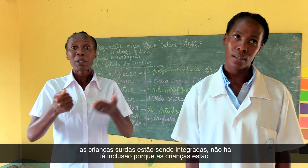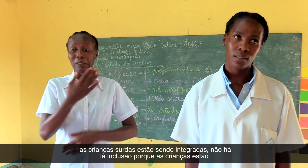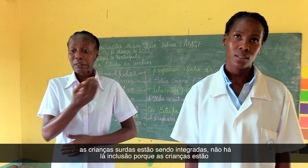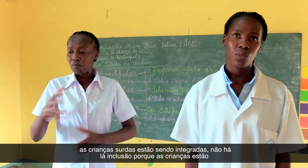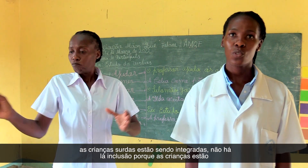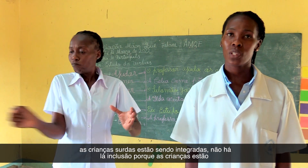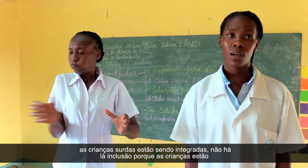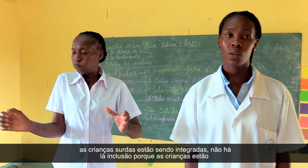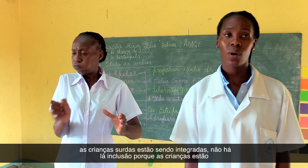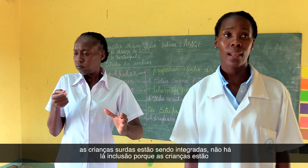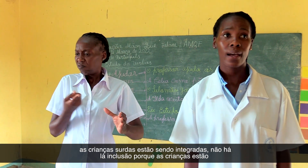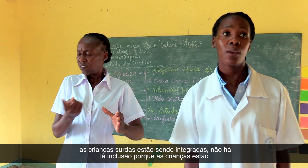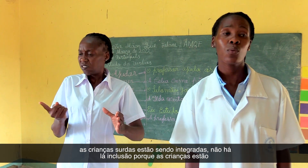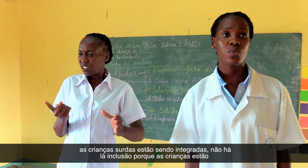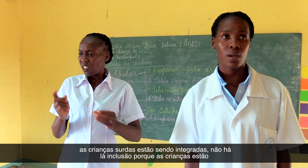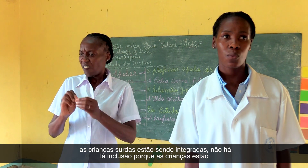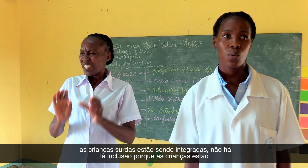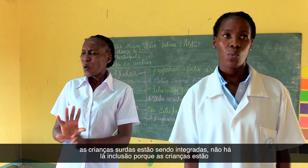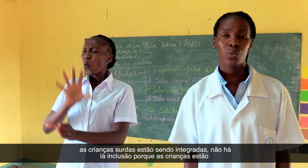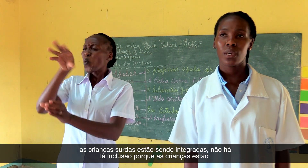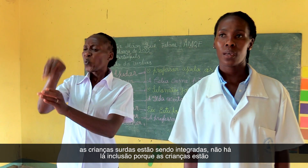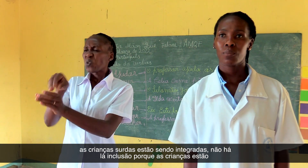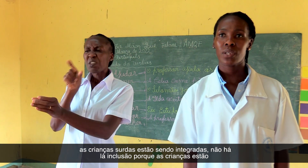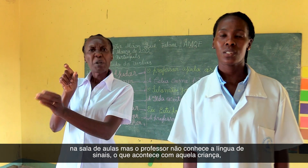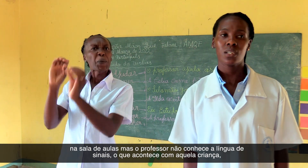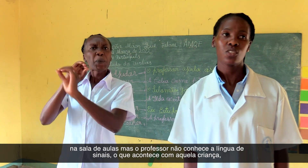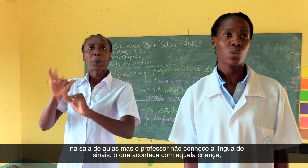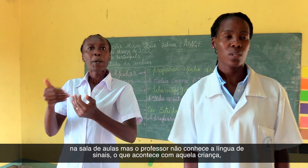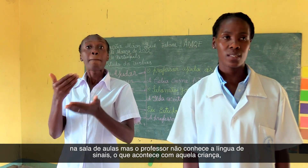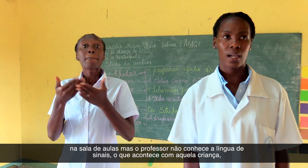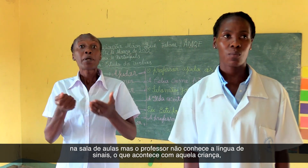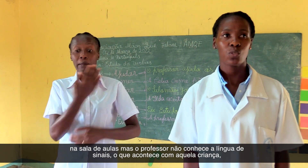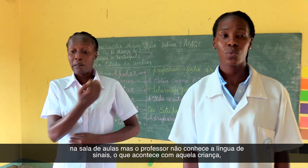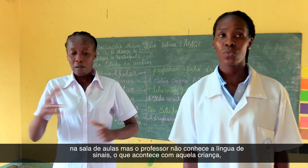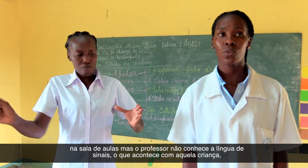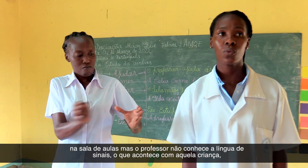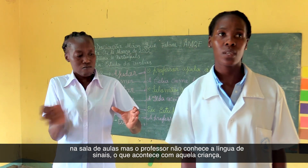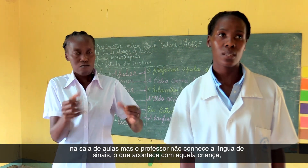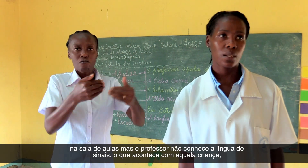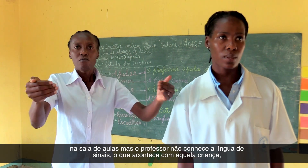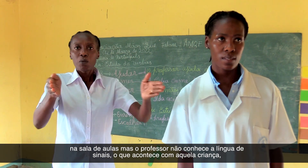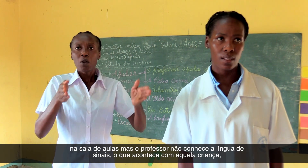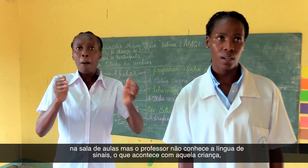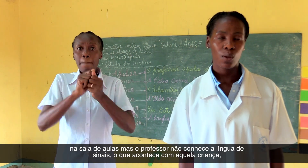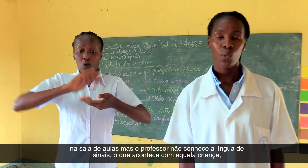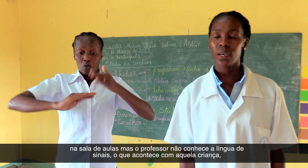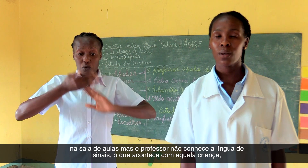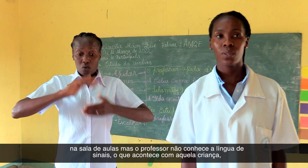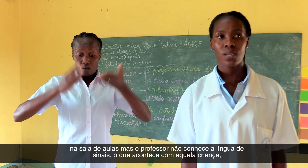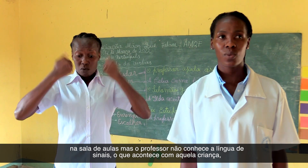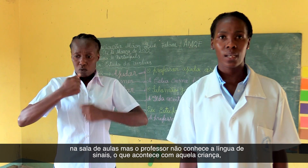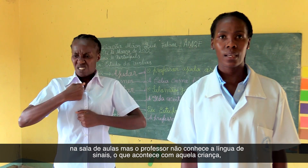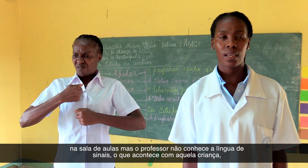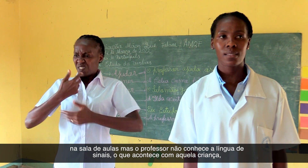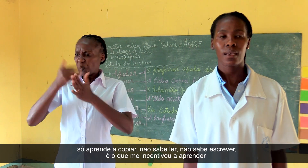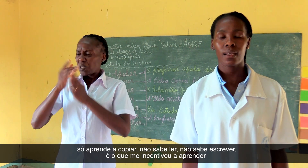integradas. Não há inclusão. Por quê? Porque as crianças estão na sala, mas o professor não conhece a língua de sinal. O que é que